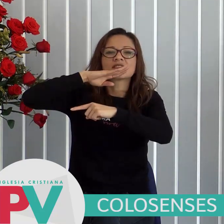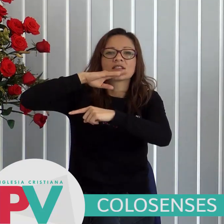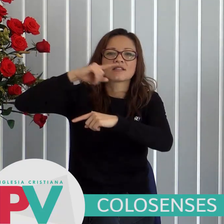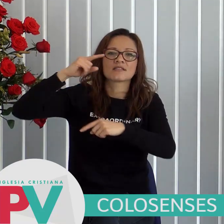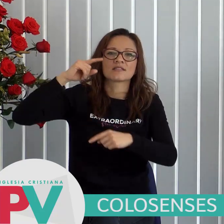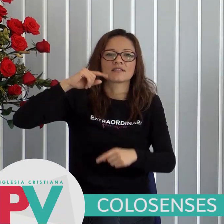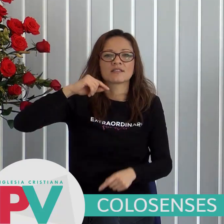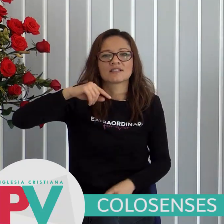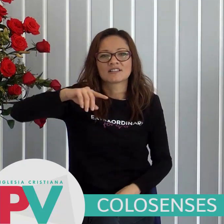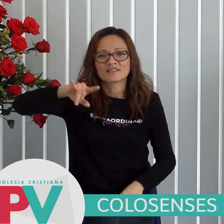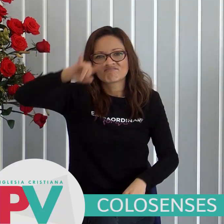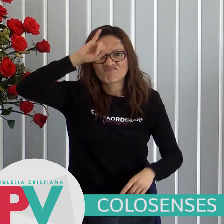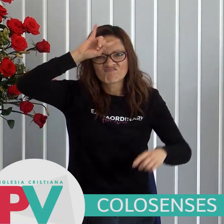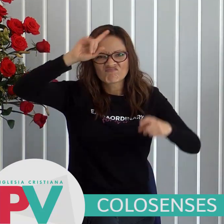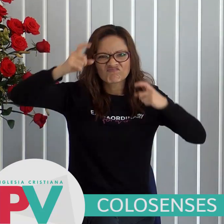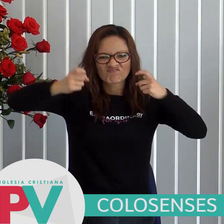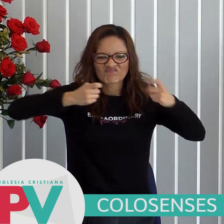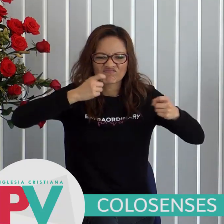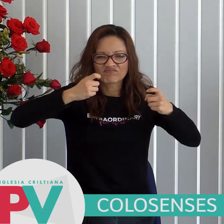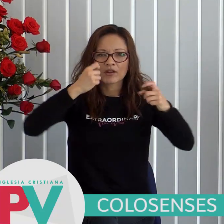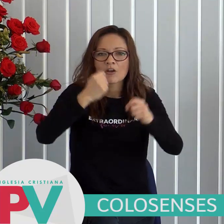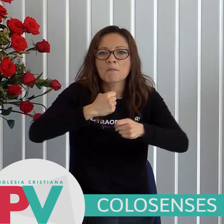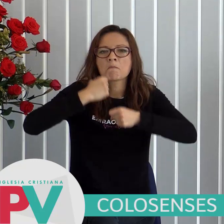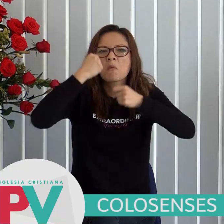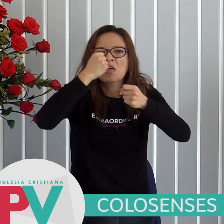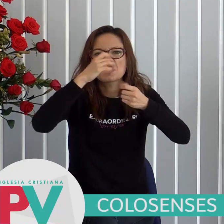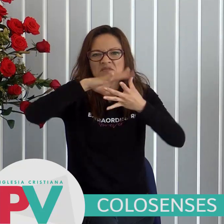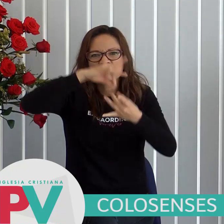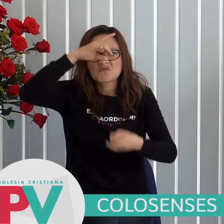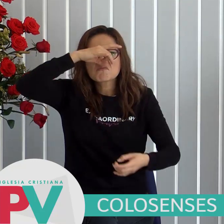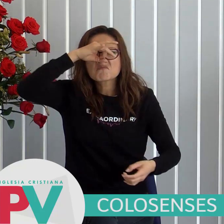impresionantes, hermano. Unas potencias.